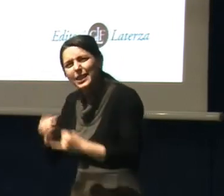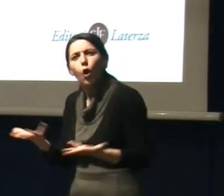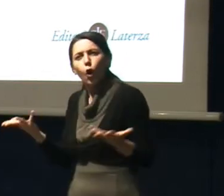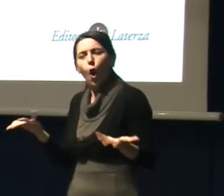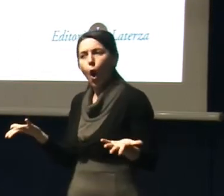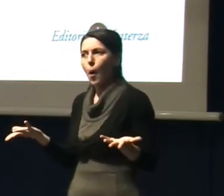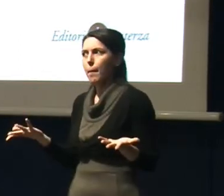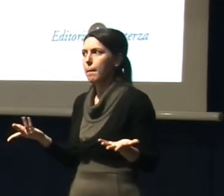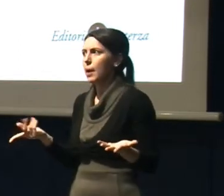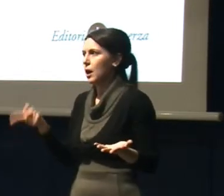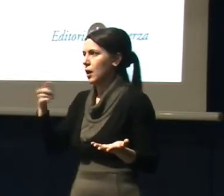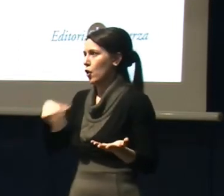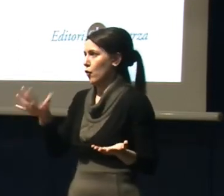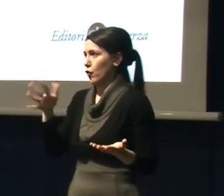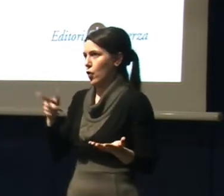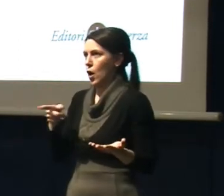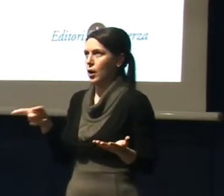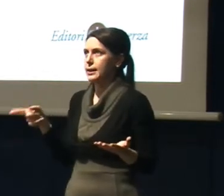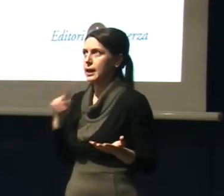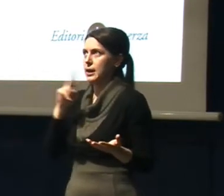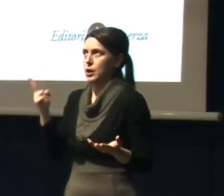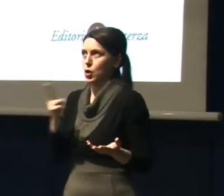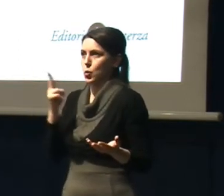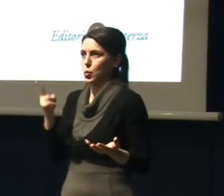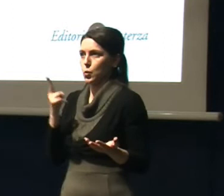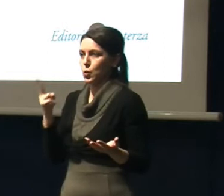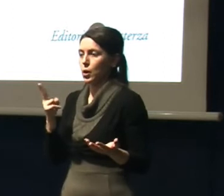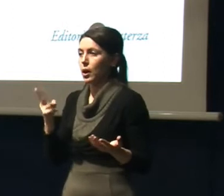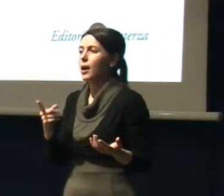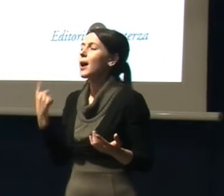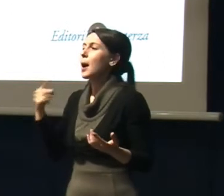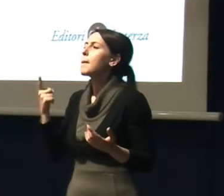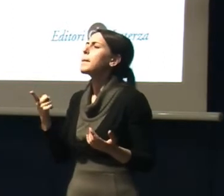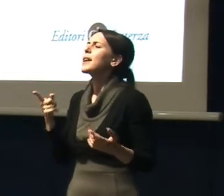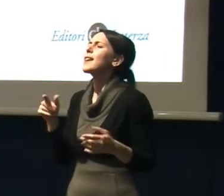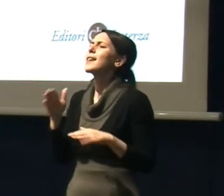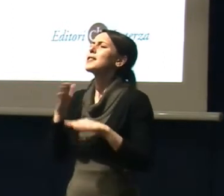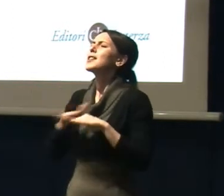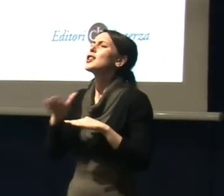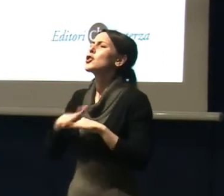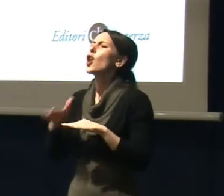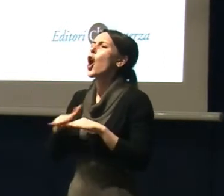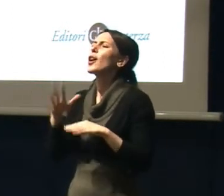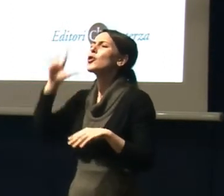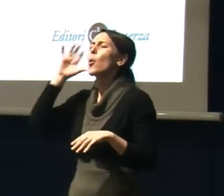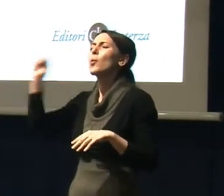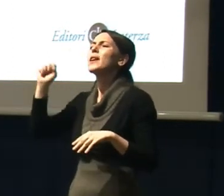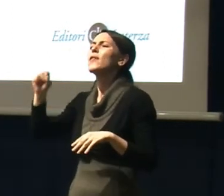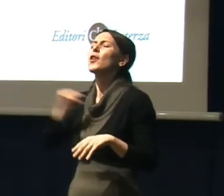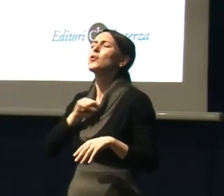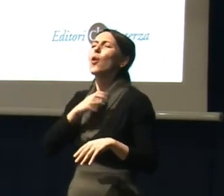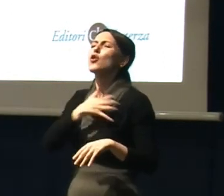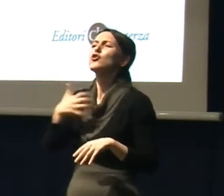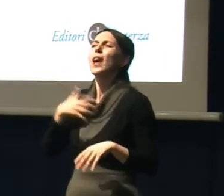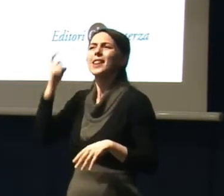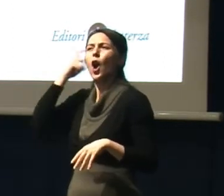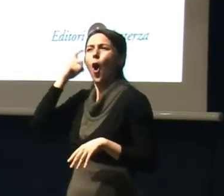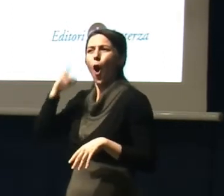sciacquone probabilmente non sapremo rispondere questo è uno dei test che fanno spesso nelle università di scienze cognitive